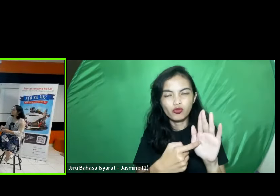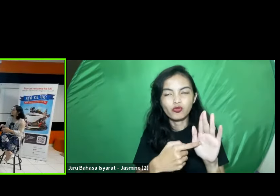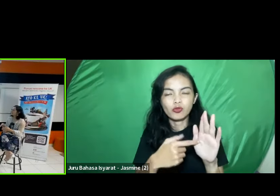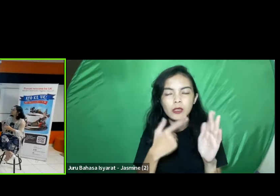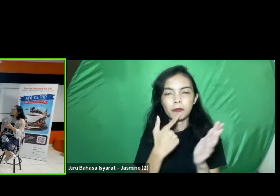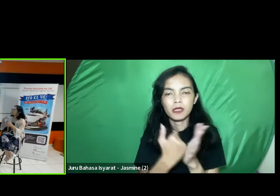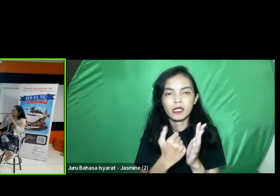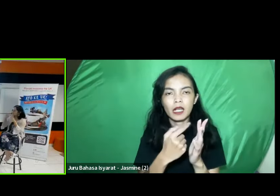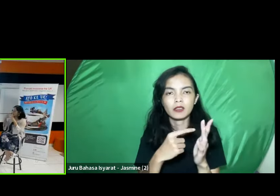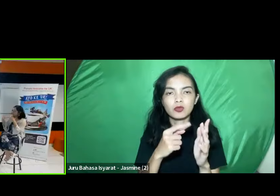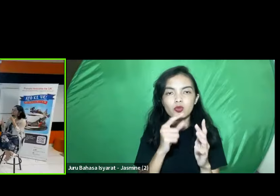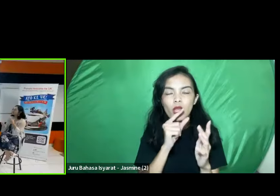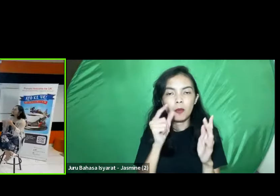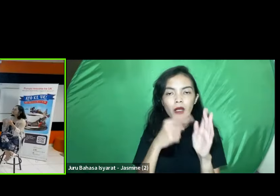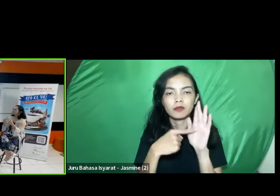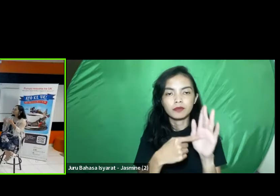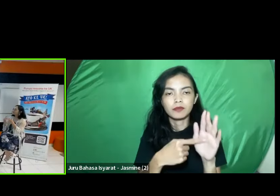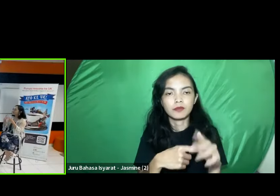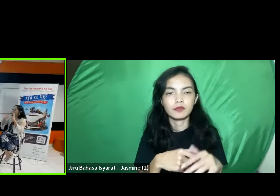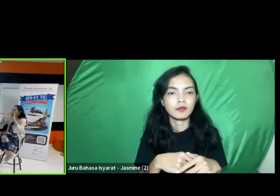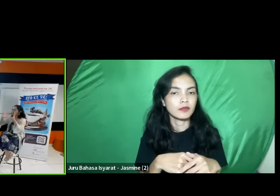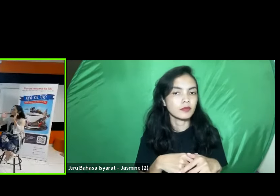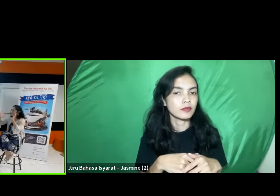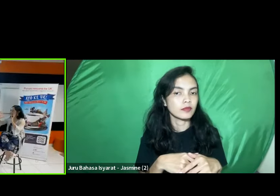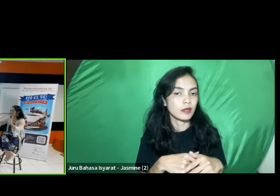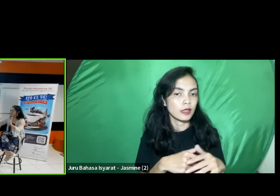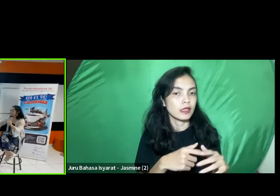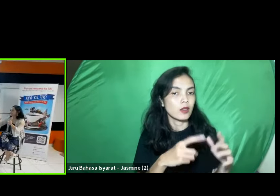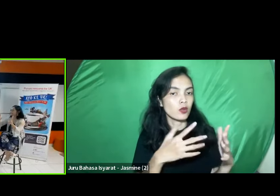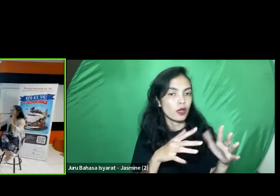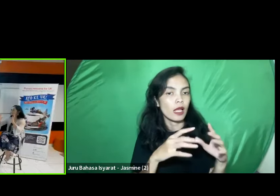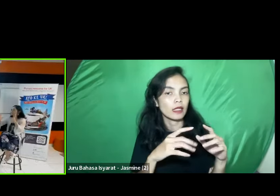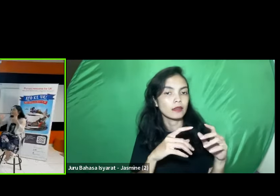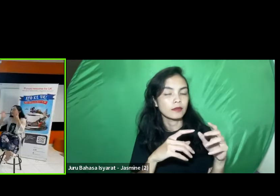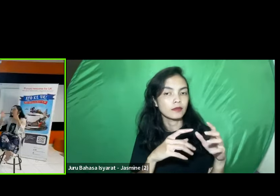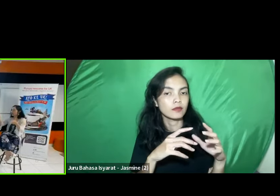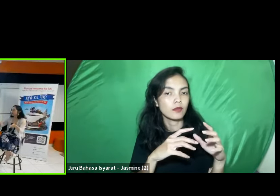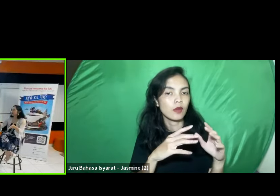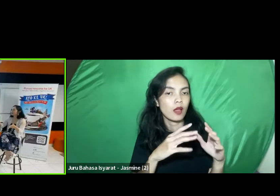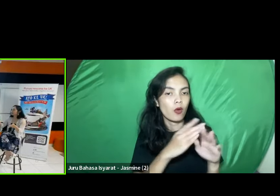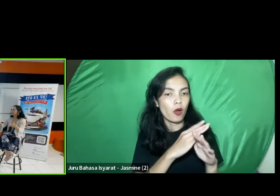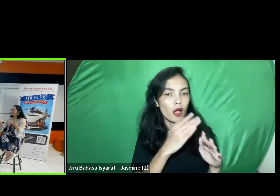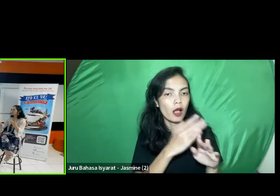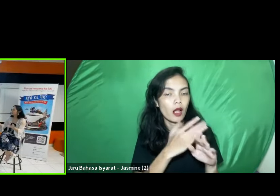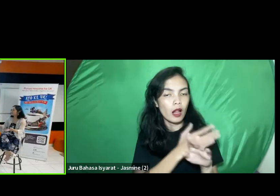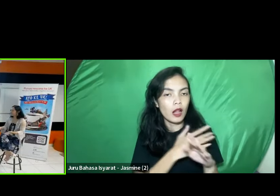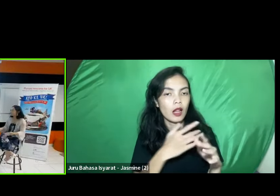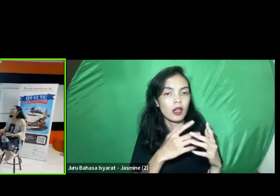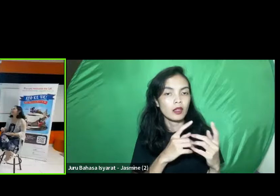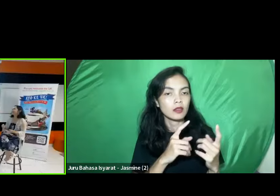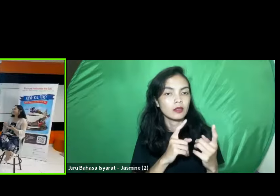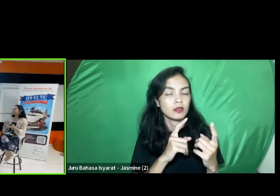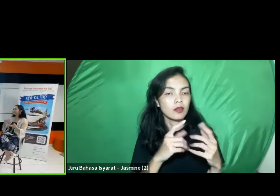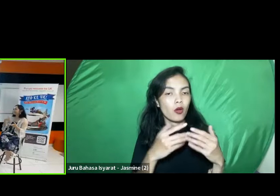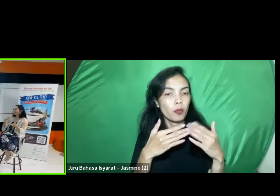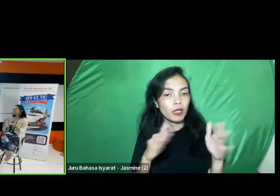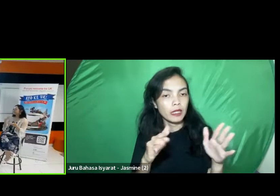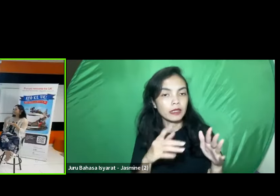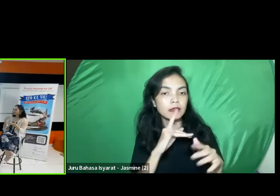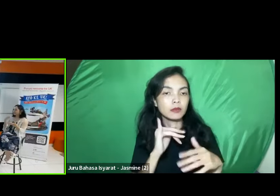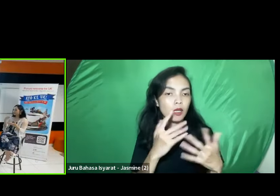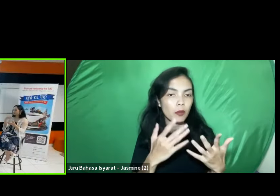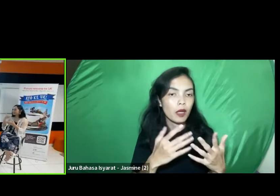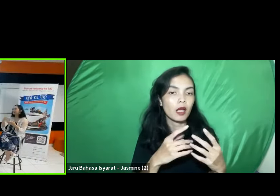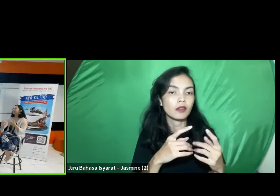jadi setting udah setting udah habis itu opening Udah nih e impresi awal ya kepada interviewer nah terus ketika